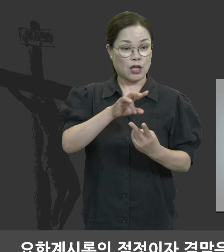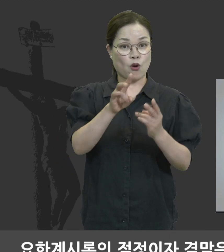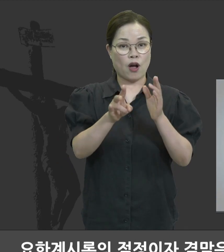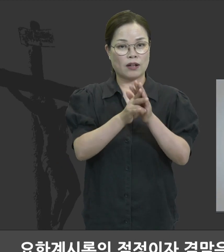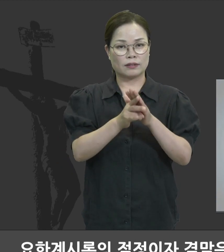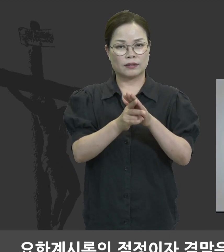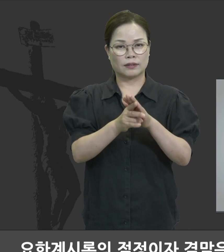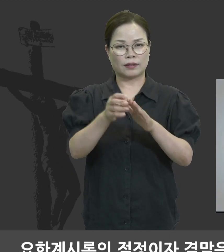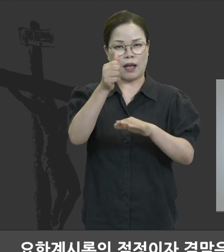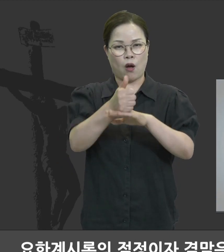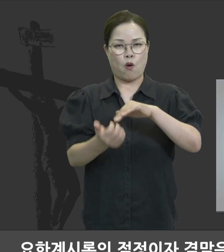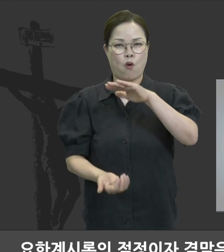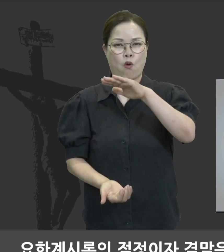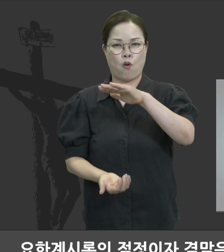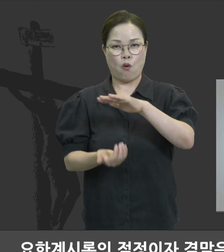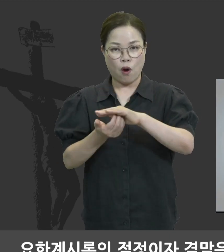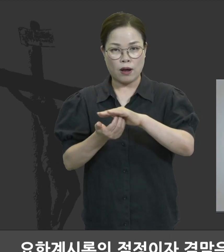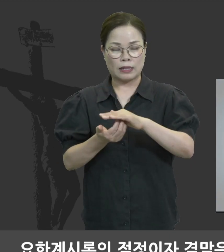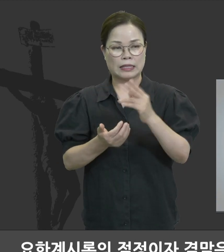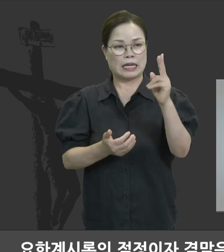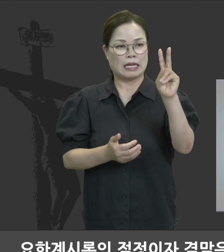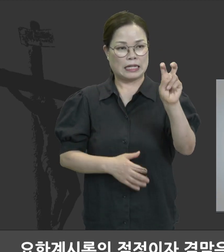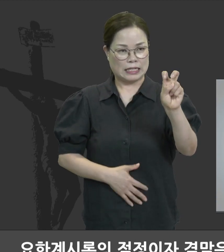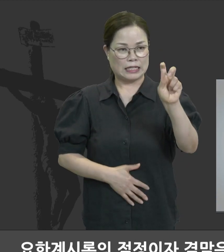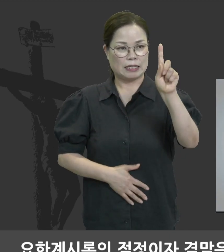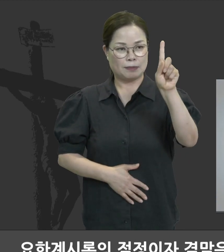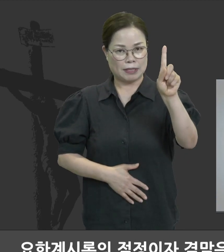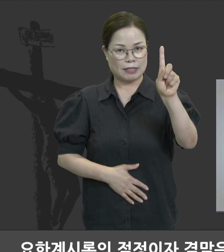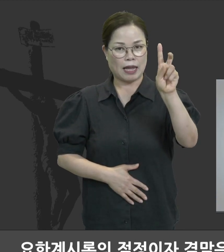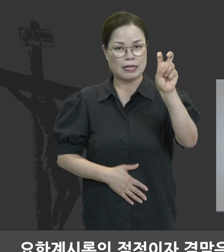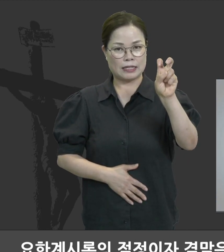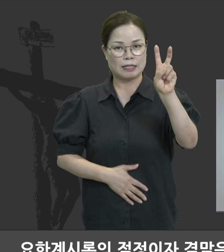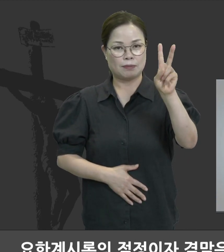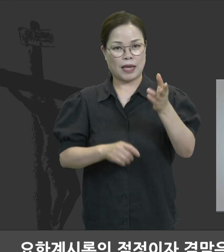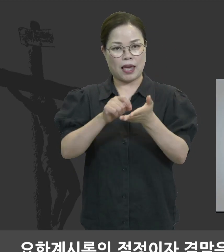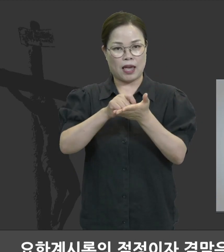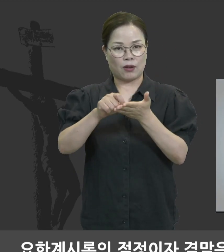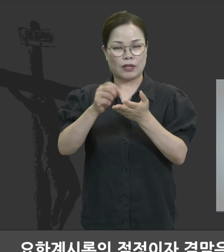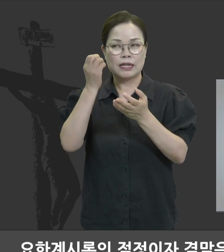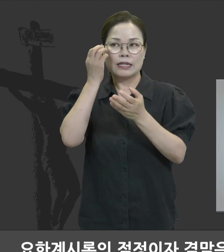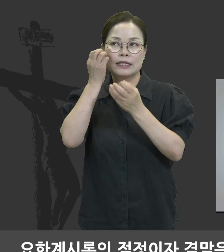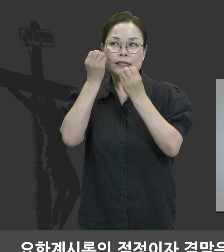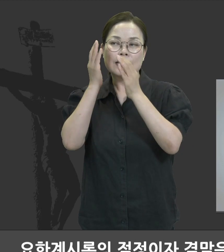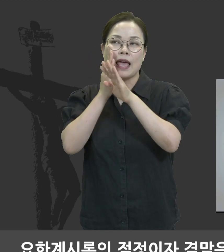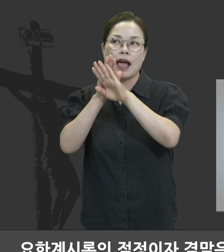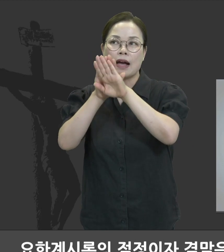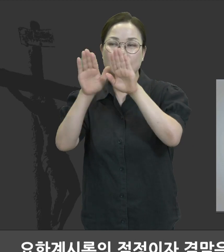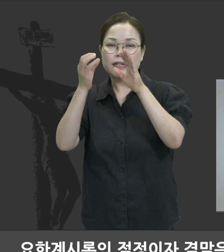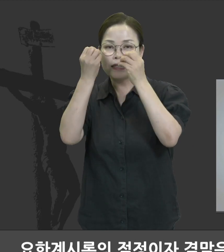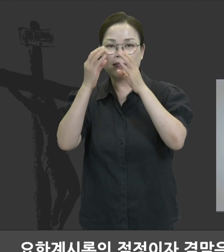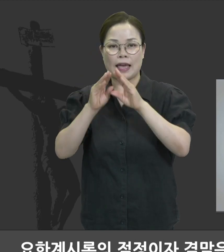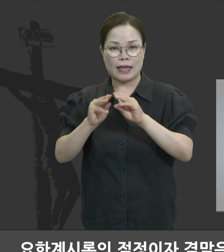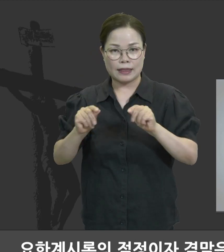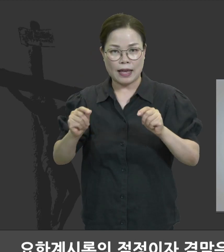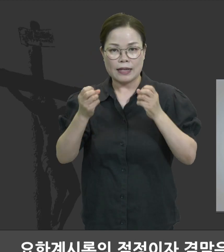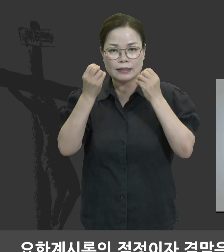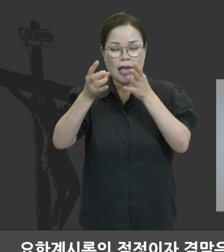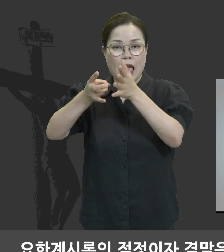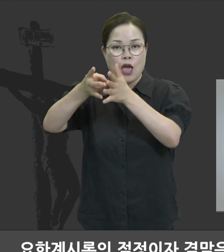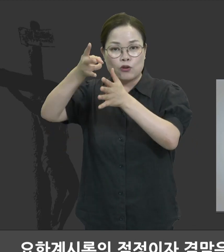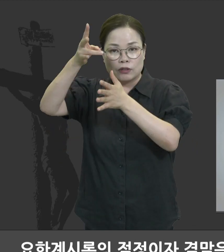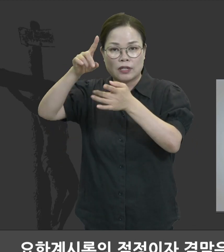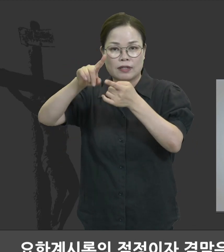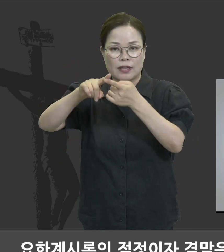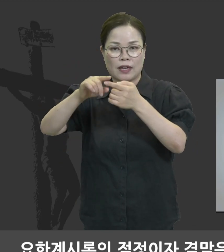요한계시록의 절정이자 결말은 21장과 22장에 기록된 새 하늘과 새 땅, 그리고 새 예루살렘에